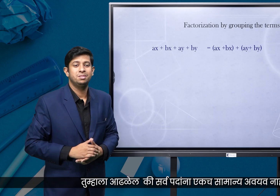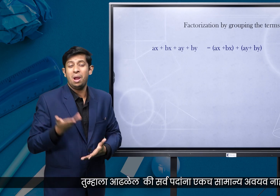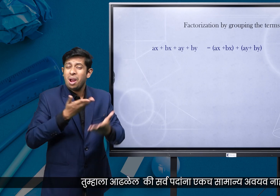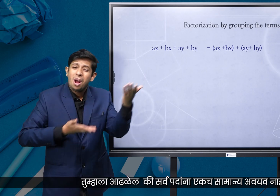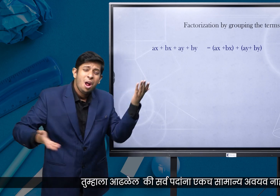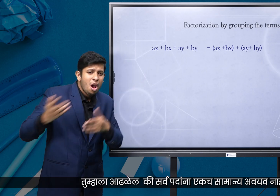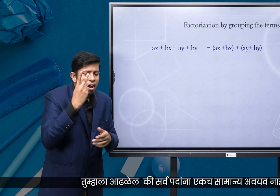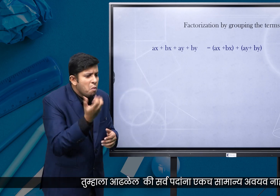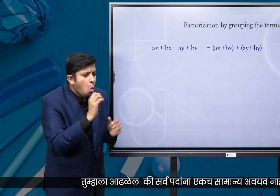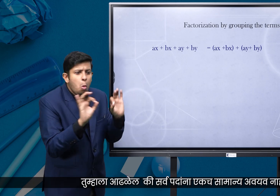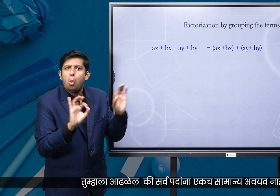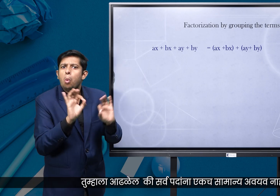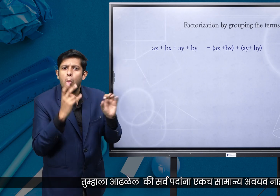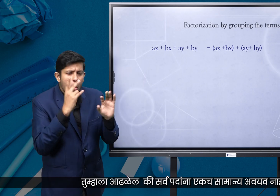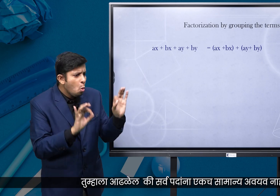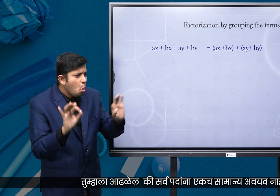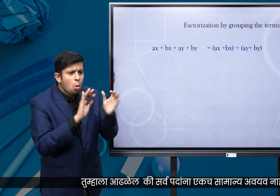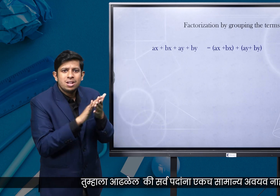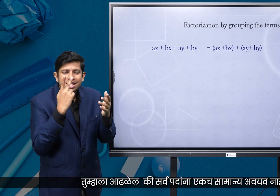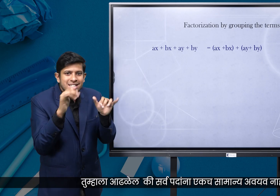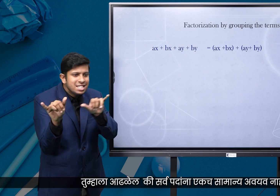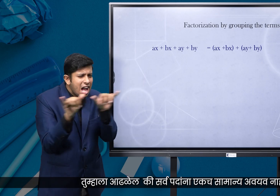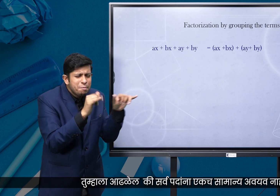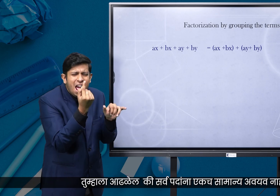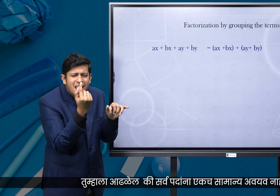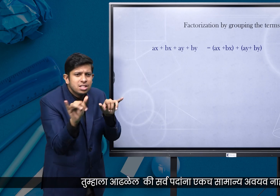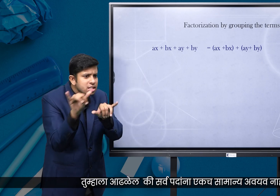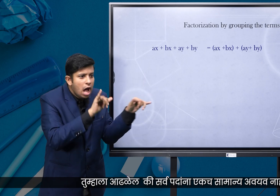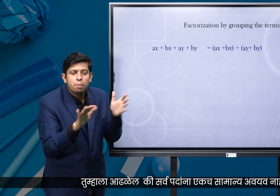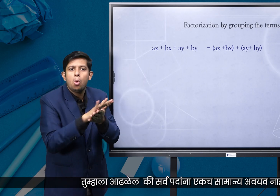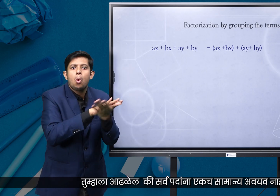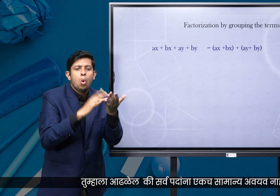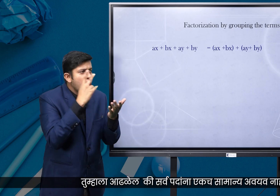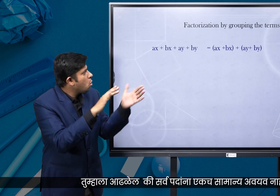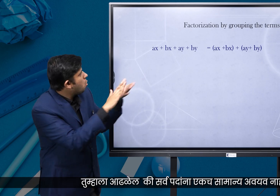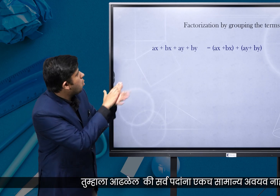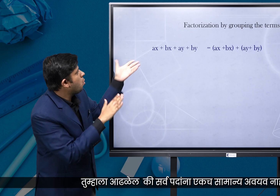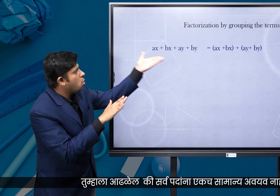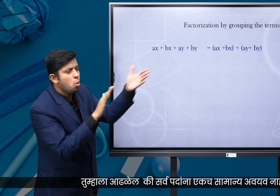तुम्हाला आढळेल की सर्व पदांना एकच सामान्य अवयव नाही,